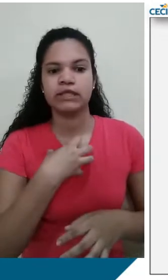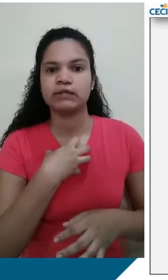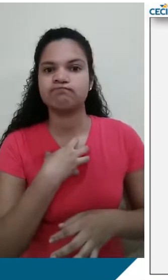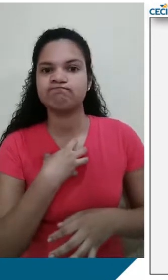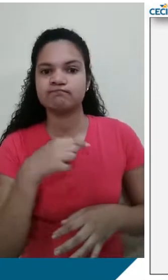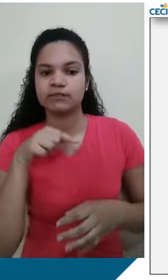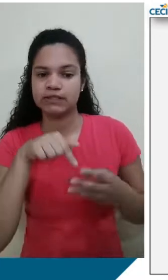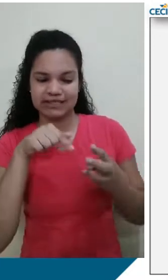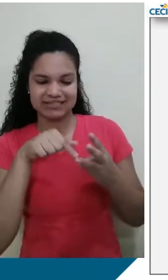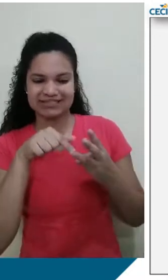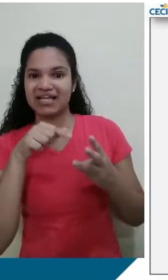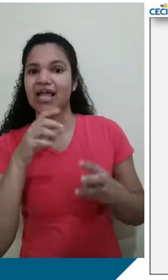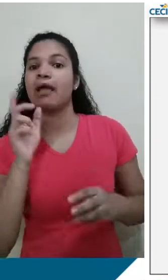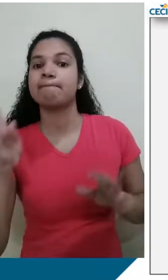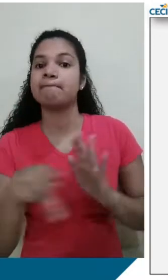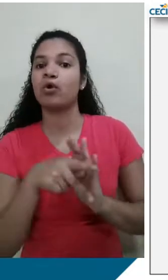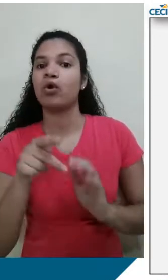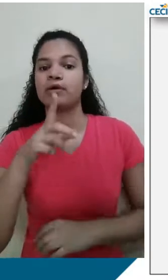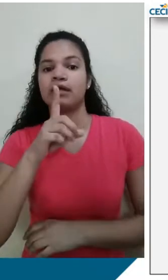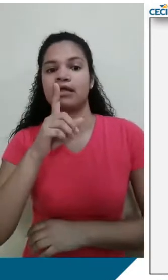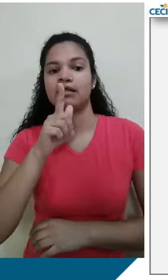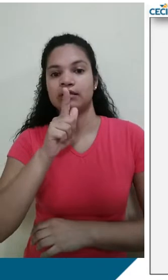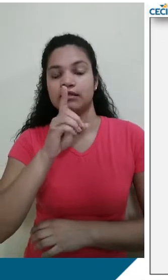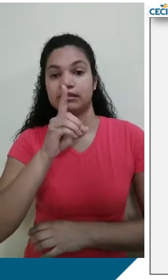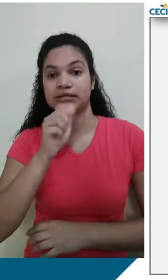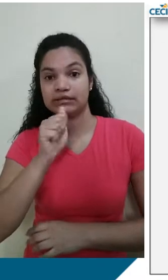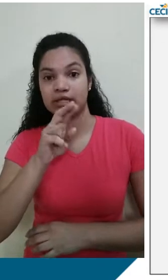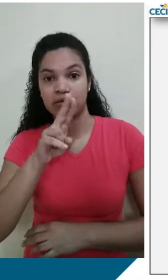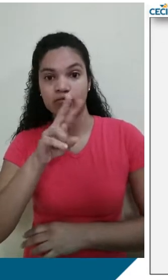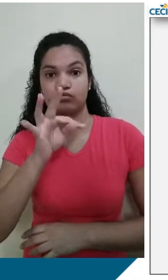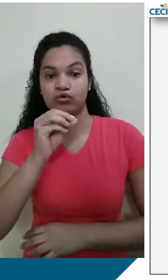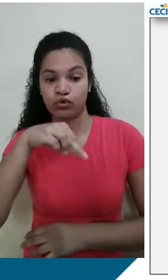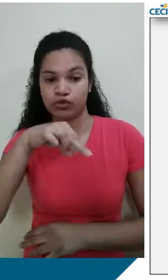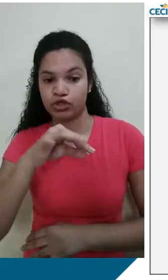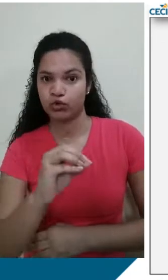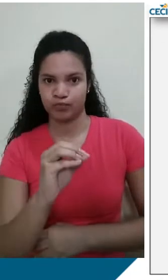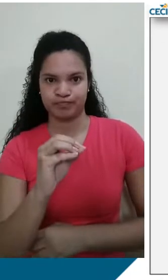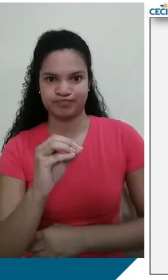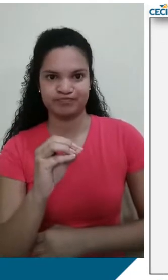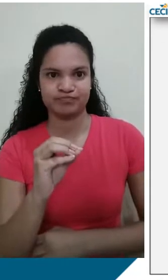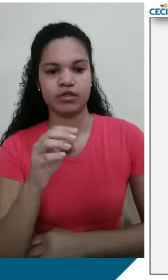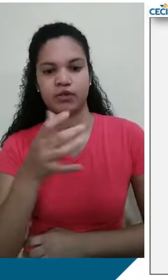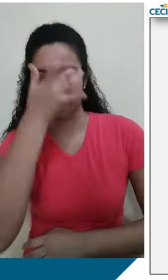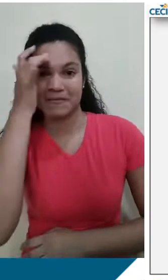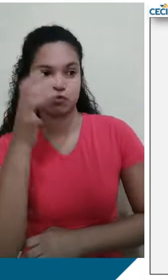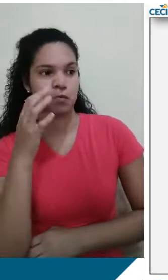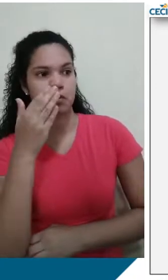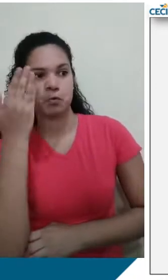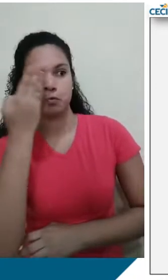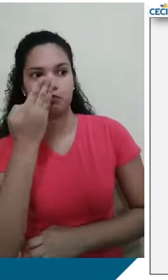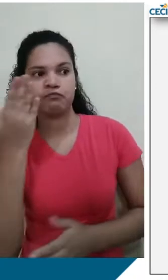como daltonismo, em que um ou mais pigmentos não funcionam perfeitamente. Essa é uma questão